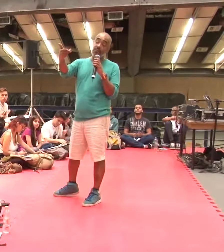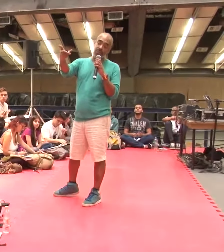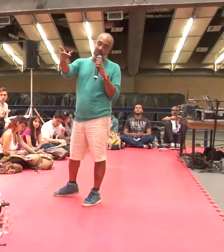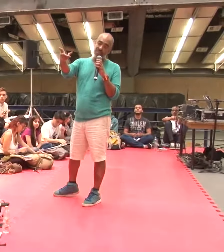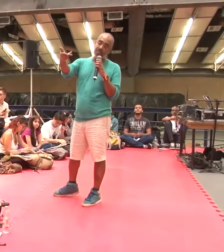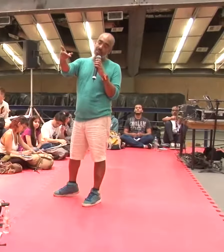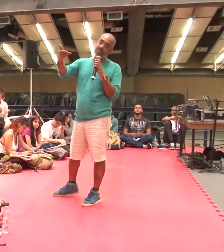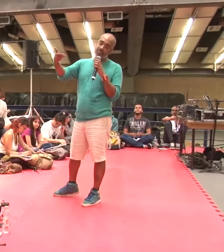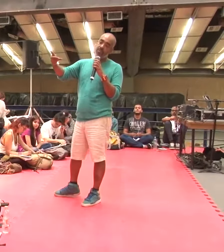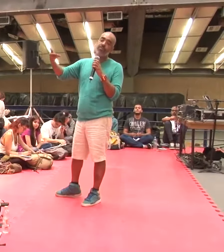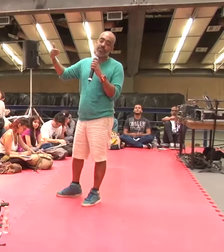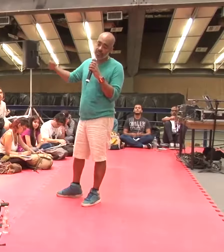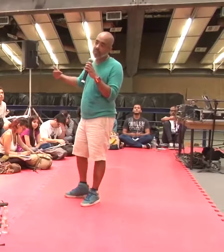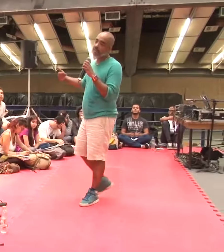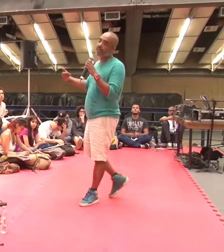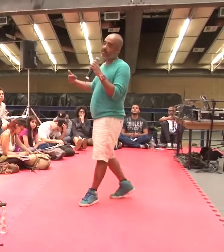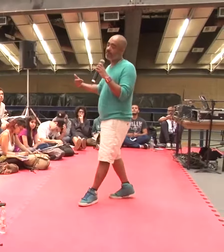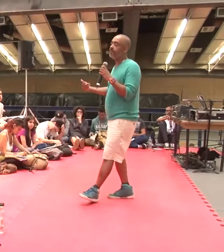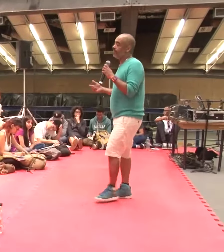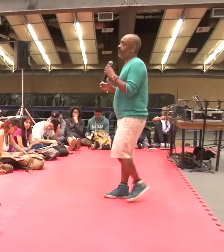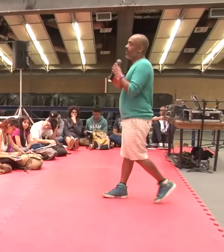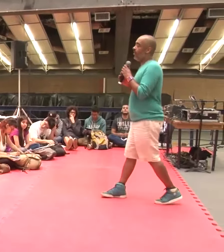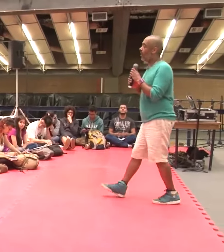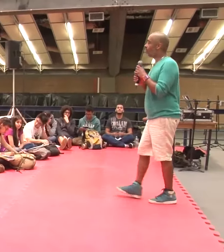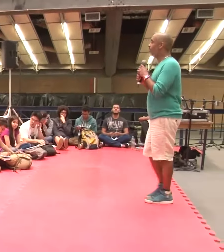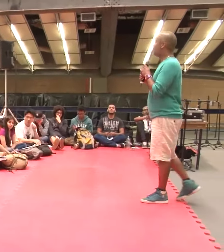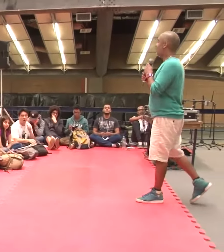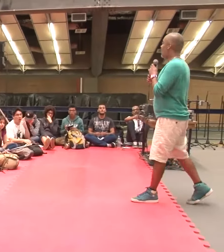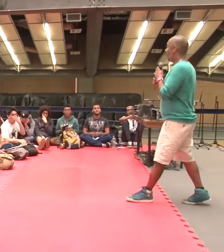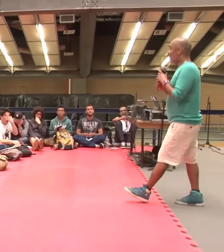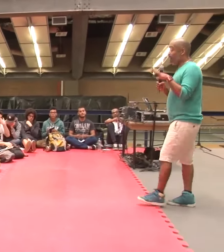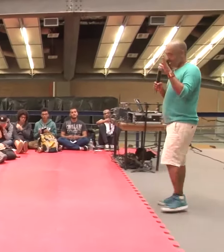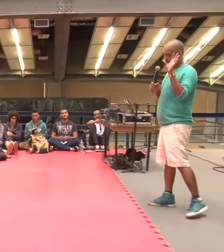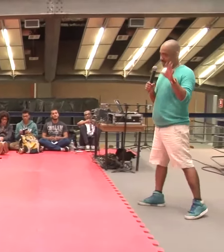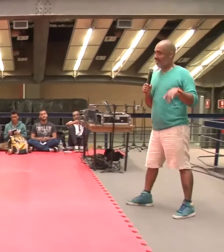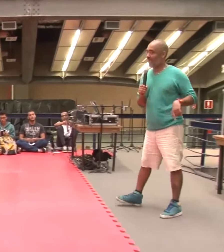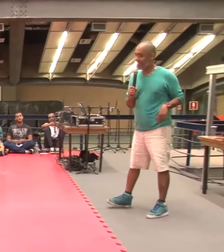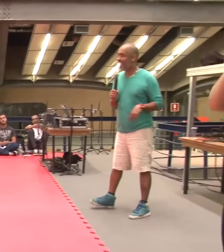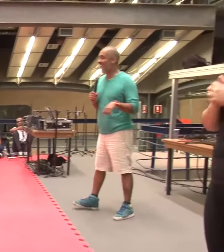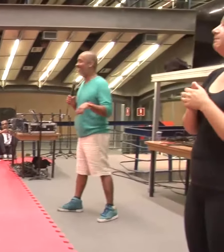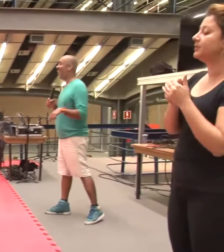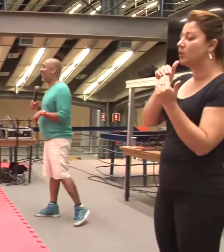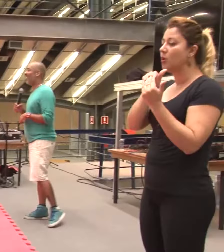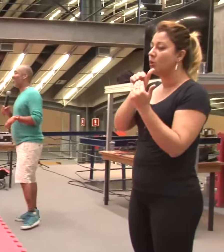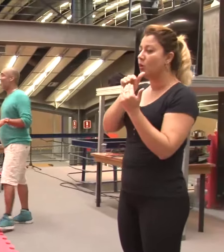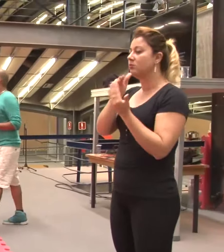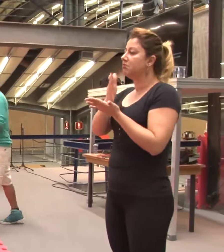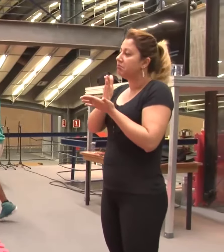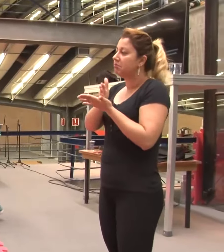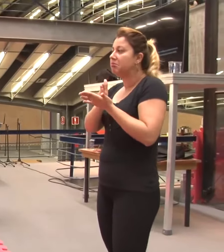que evolui, como tantos outros, dentro daquela narrativa. Concordo? É em parte com essa coisa.